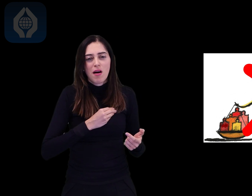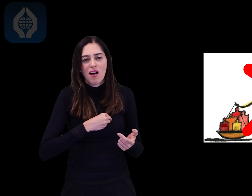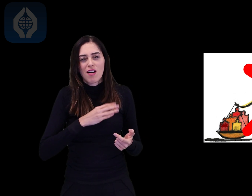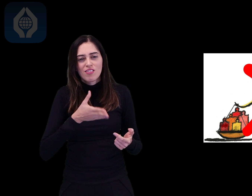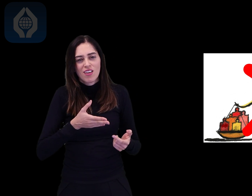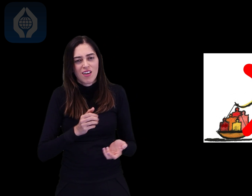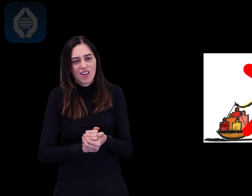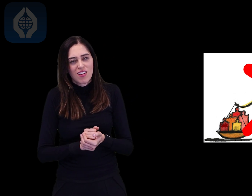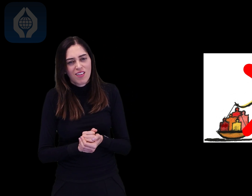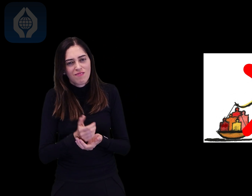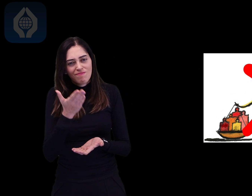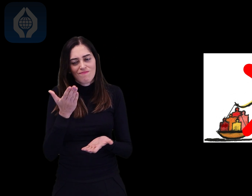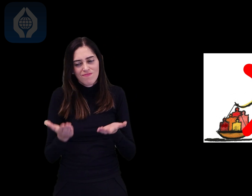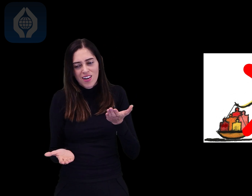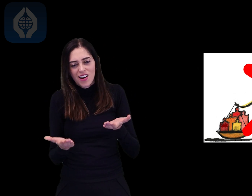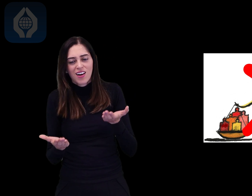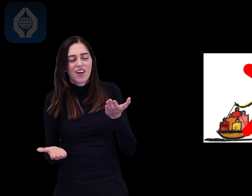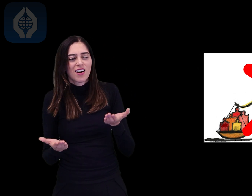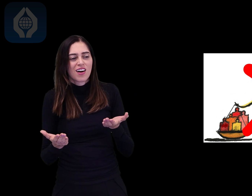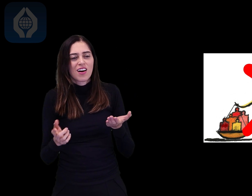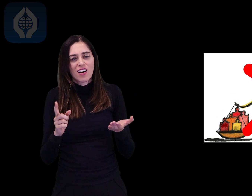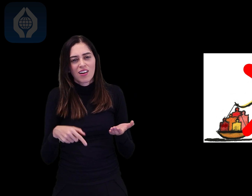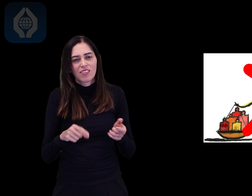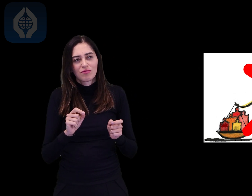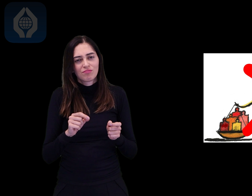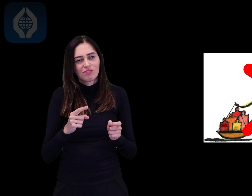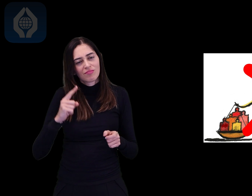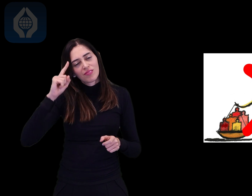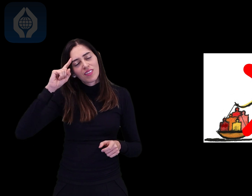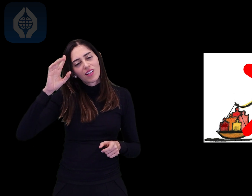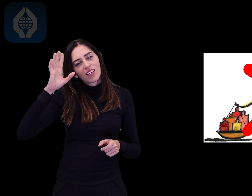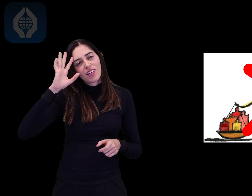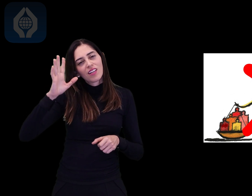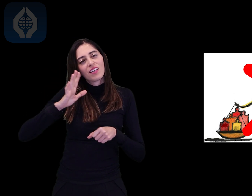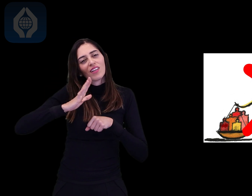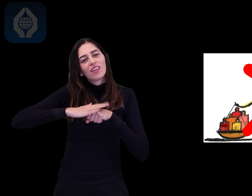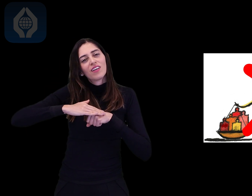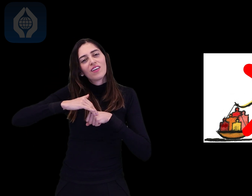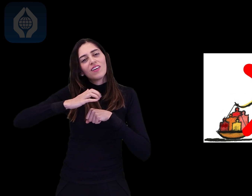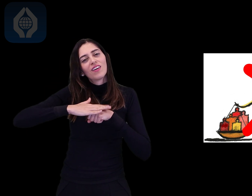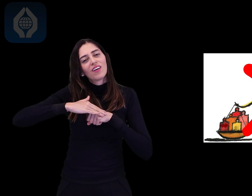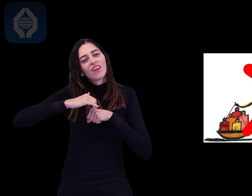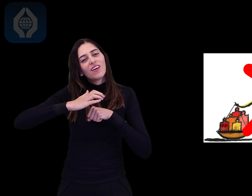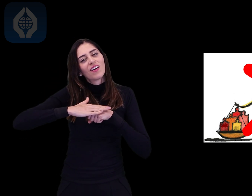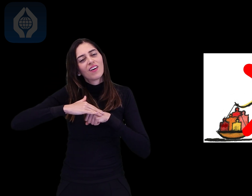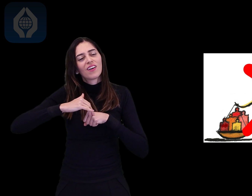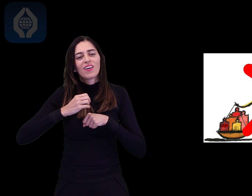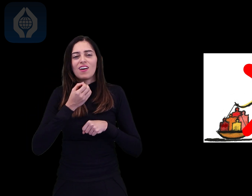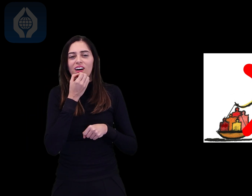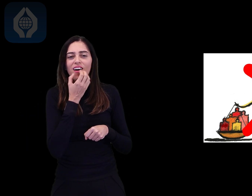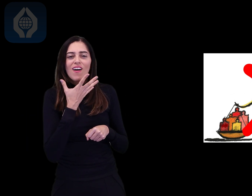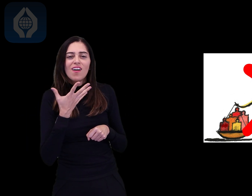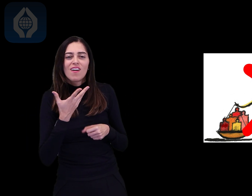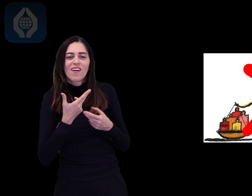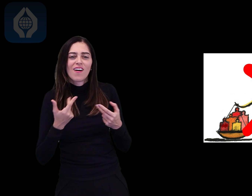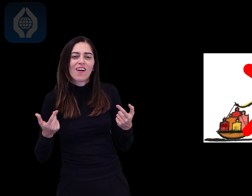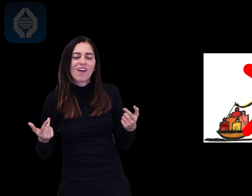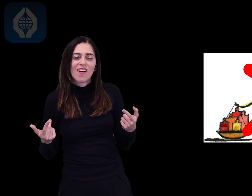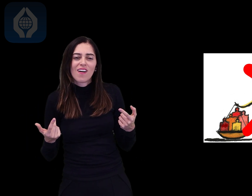certamente contrabalançarão as coisas más que já fizeram. Esse pode ser um pensamento